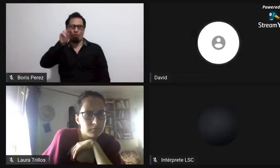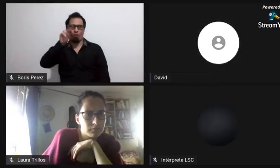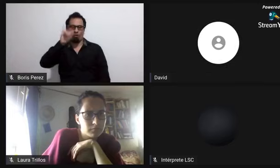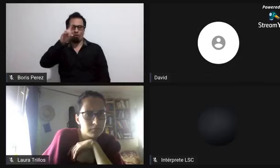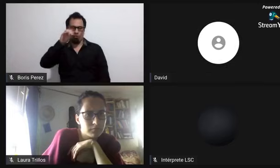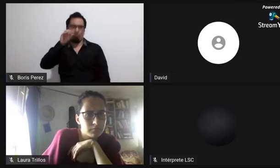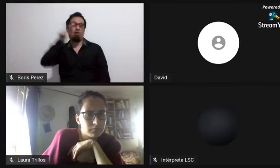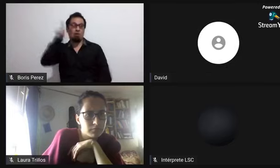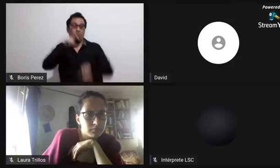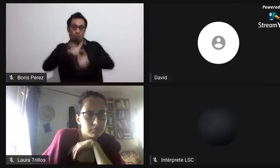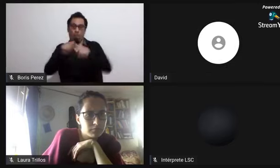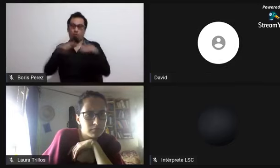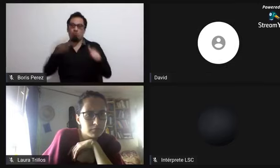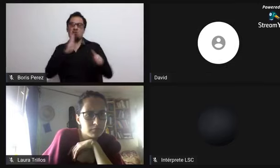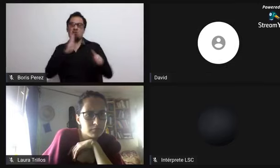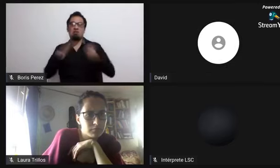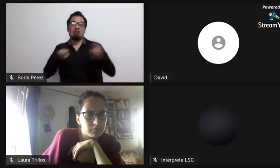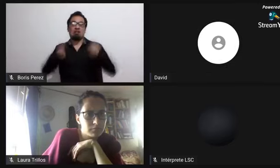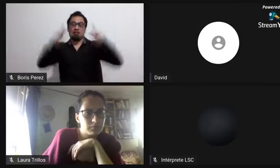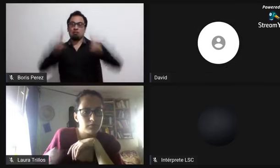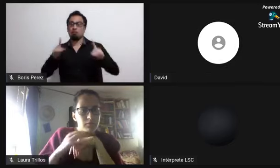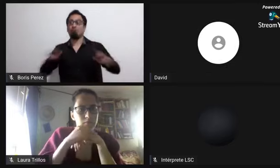él.